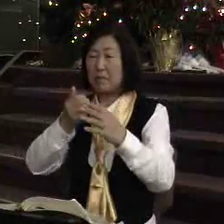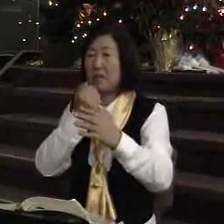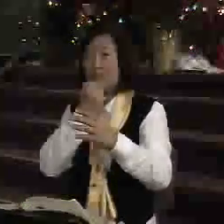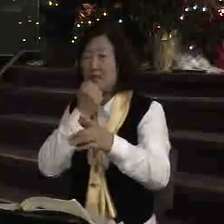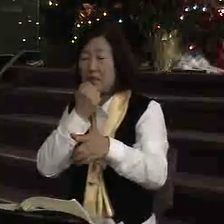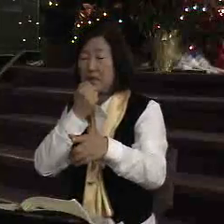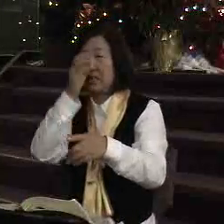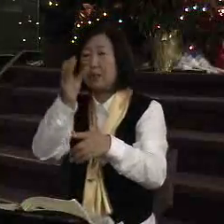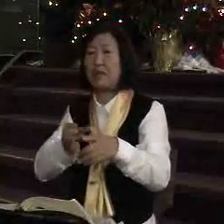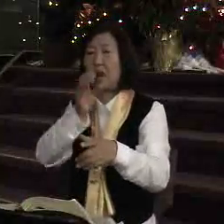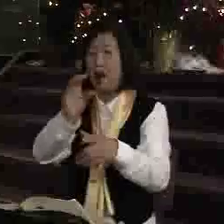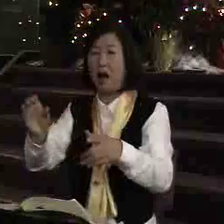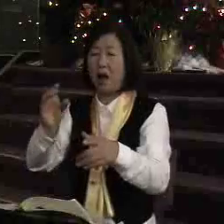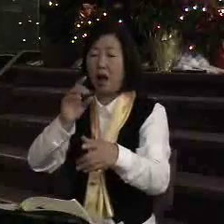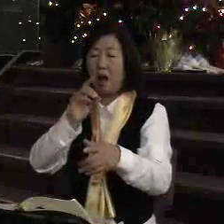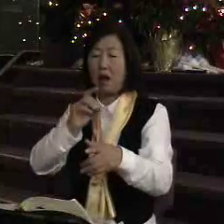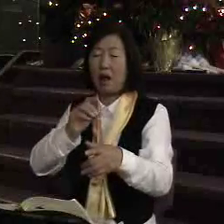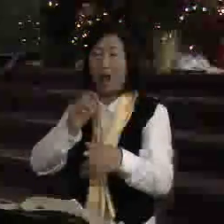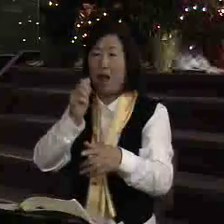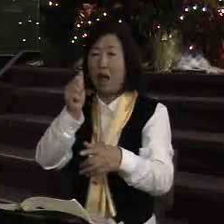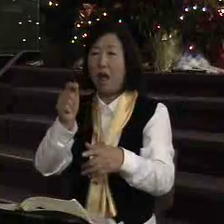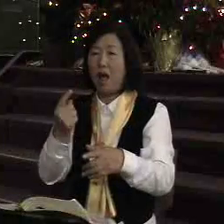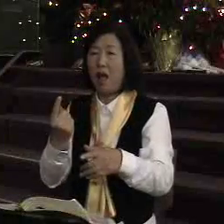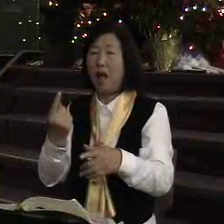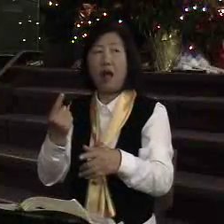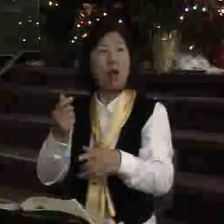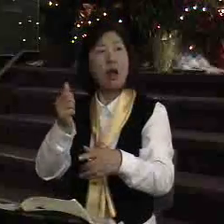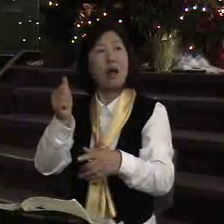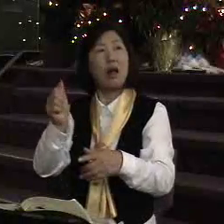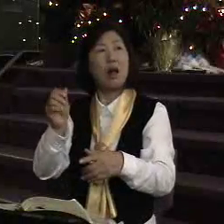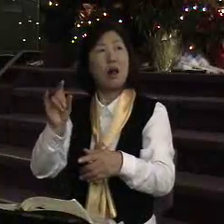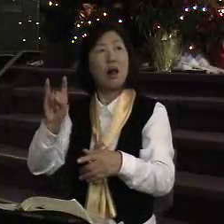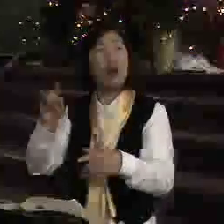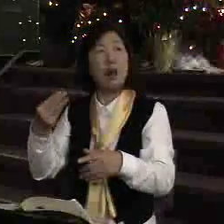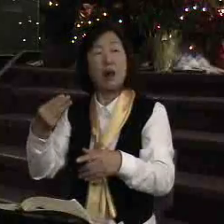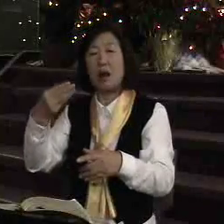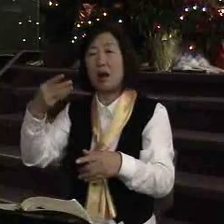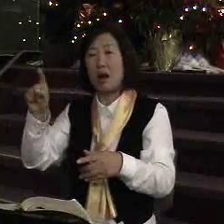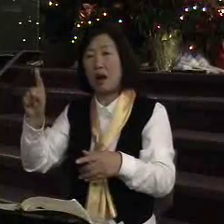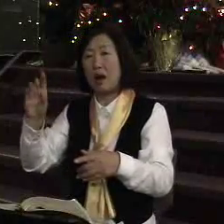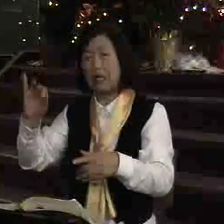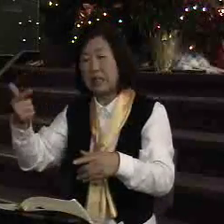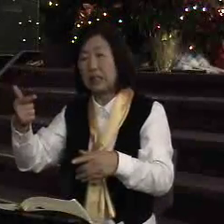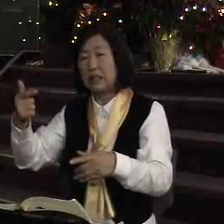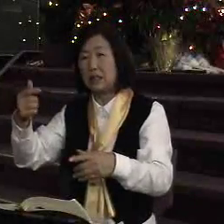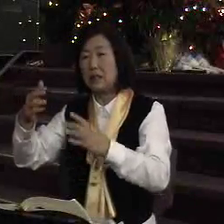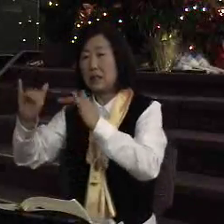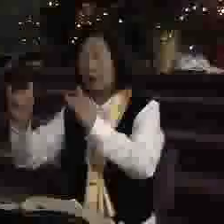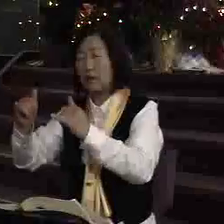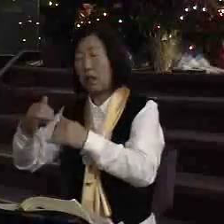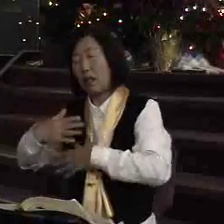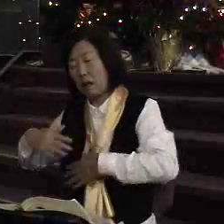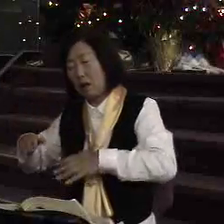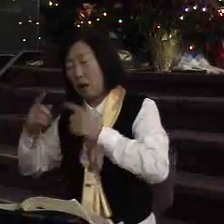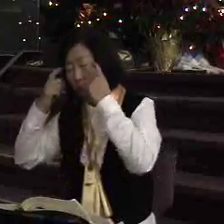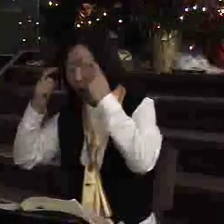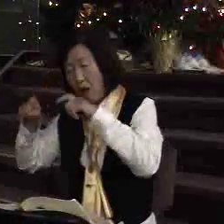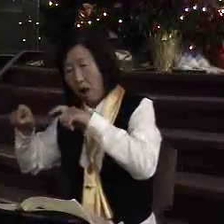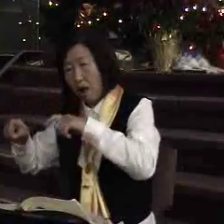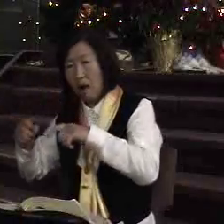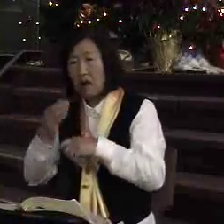말하는 십자가, 헬라인들에게는 이것은 어리석은, 헬라인들에게는 연약한 것이요, 어리석은